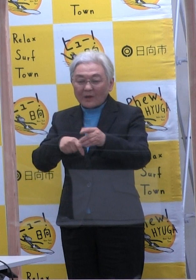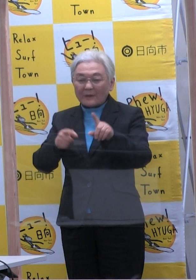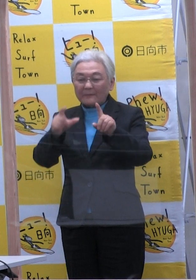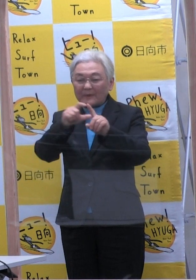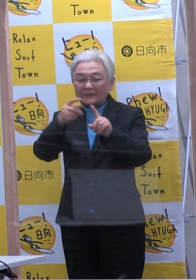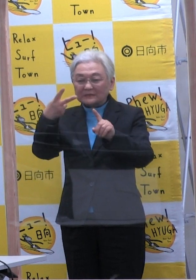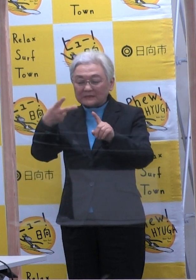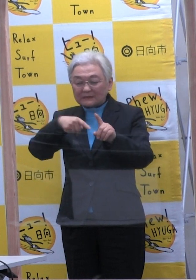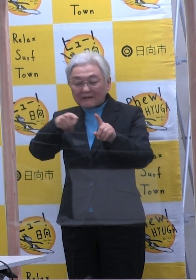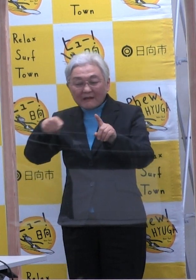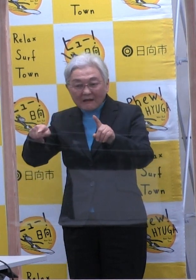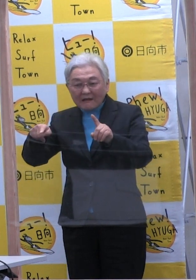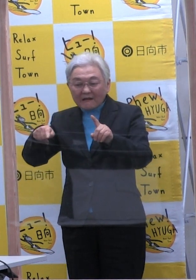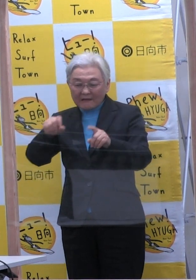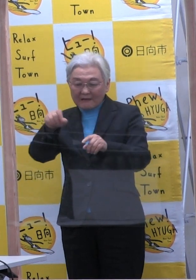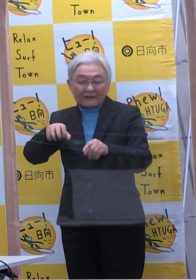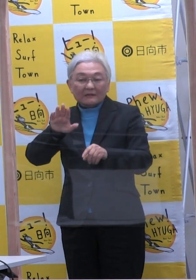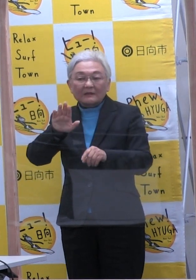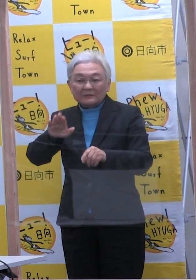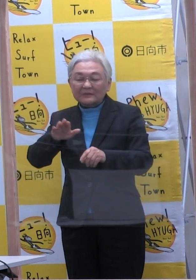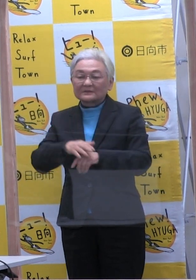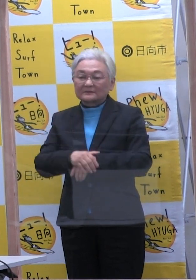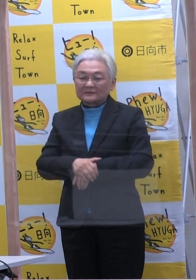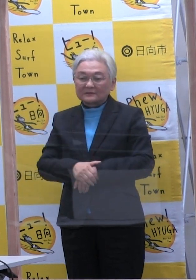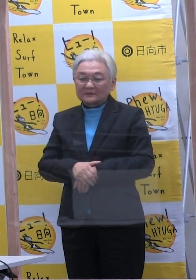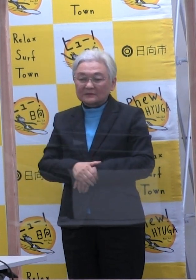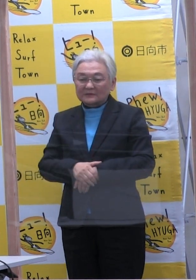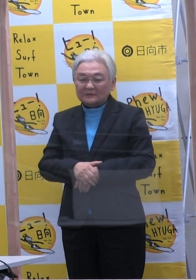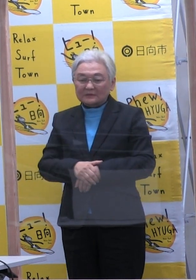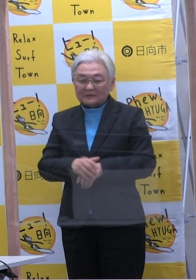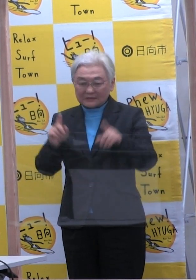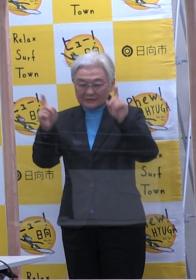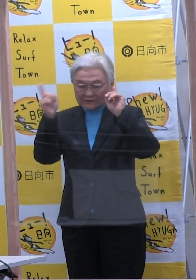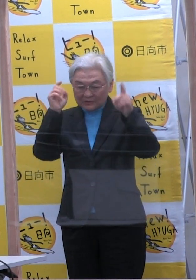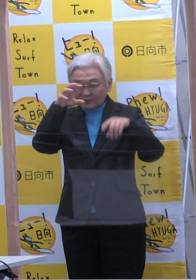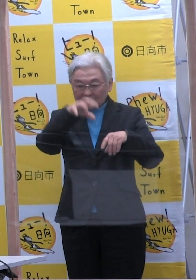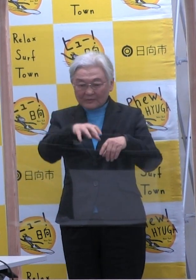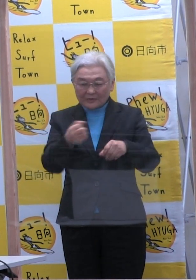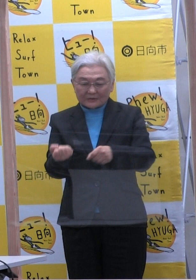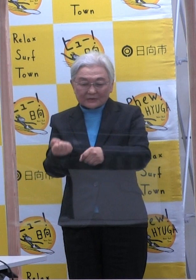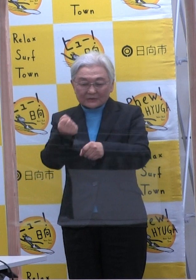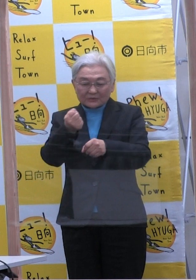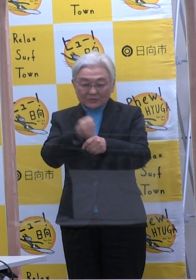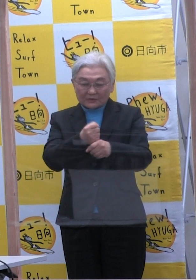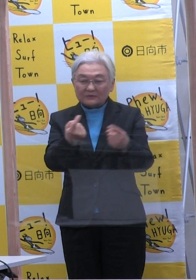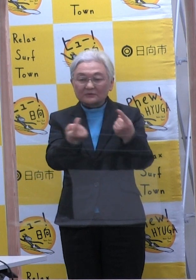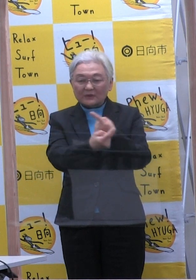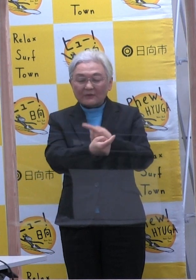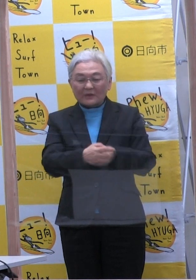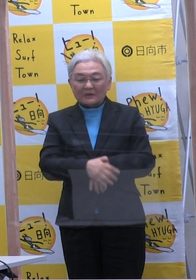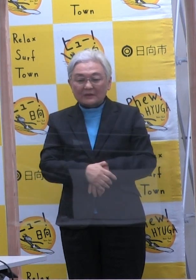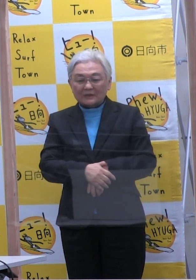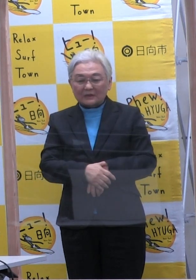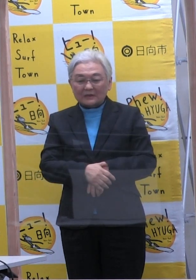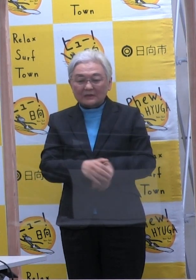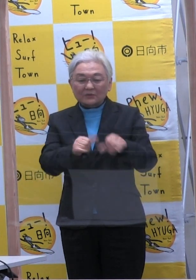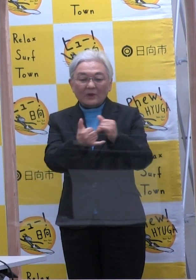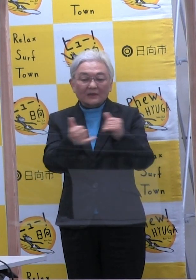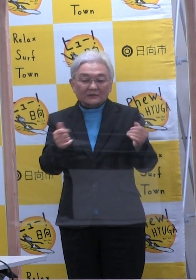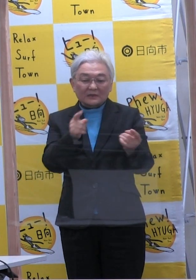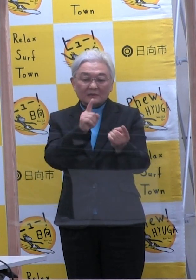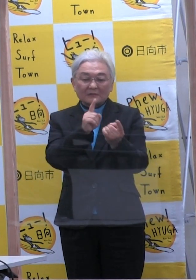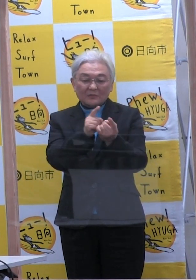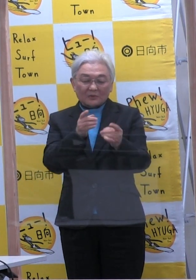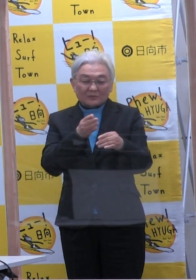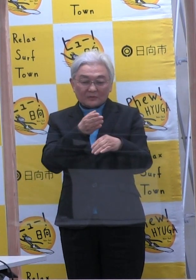ページ以降となります。遊具広場のリニューアルについては、ユニバーサルデザインを取り入れる